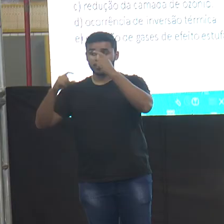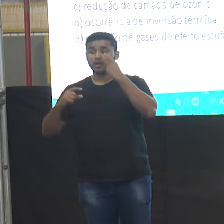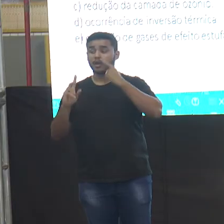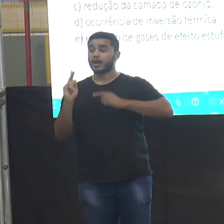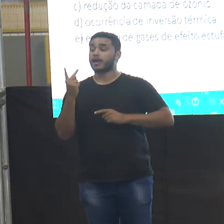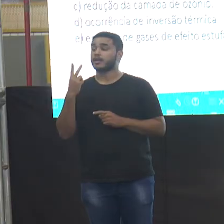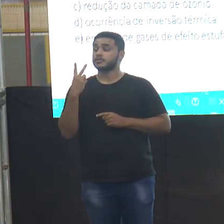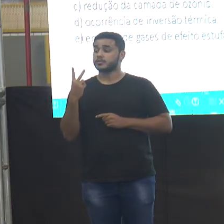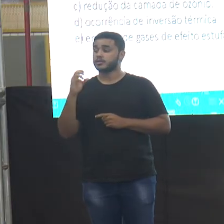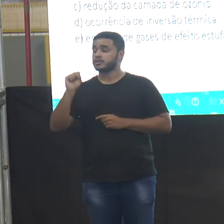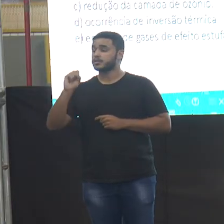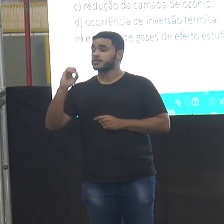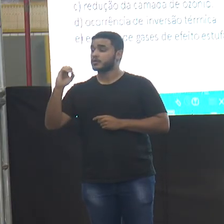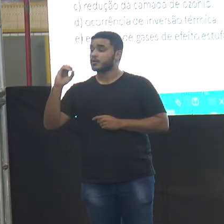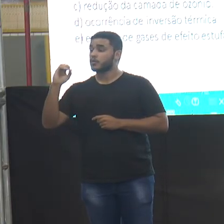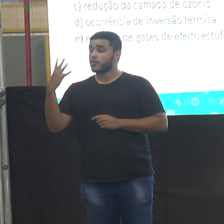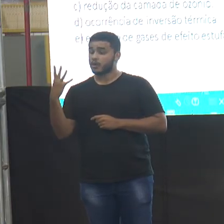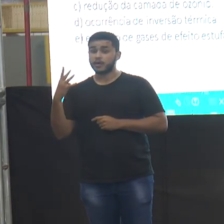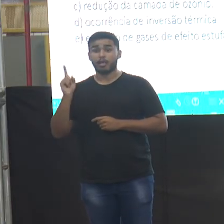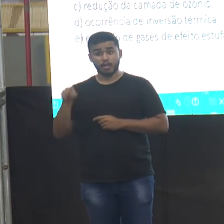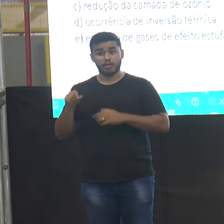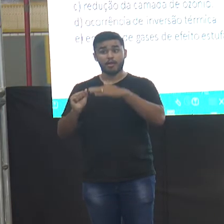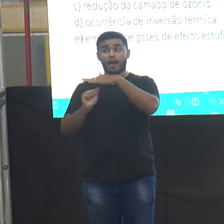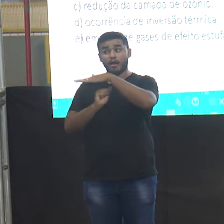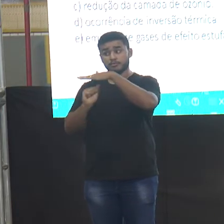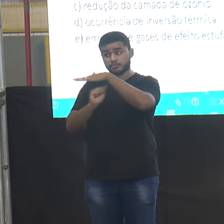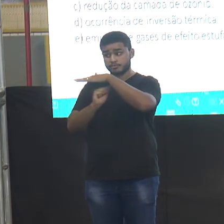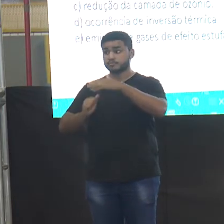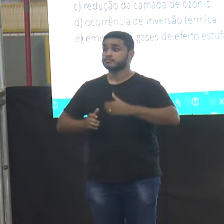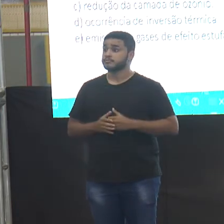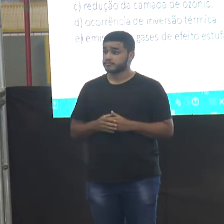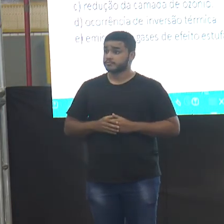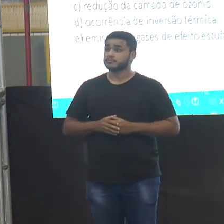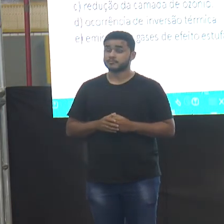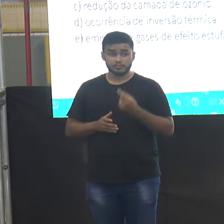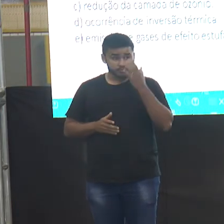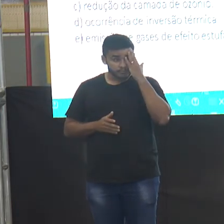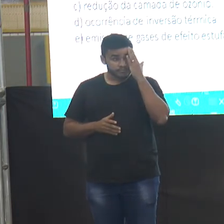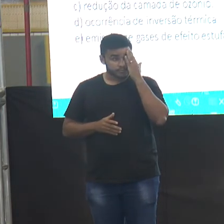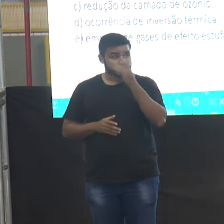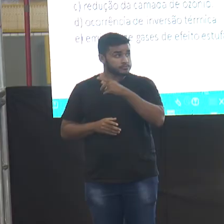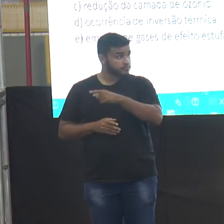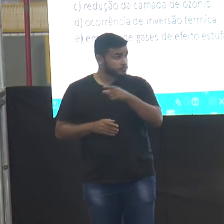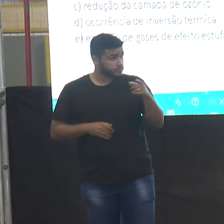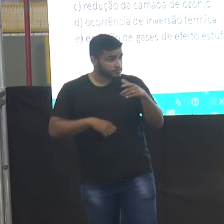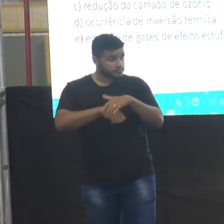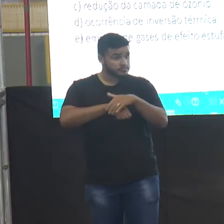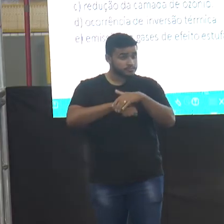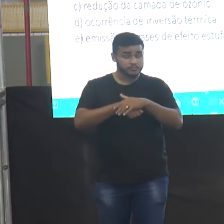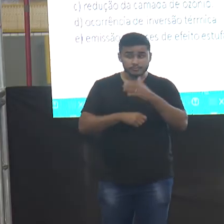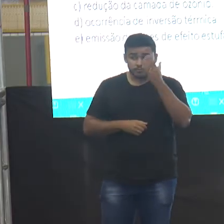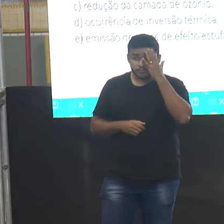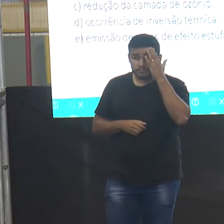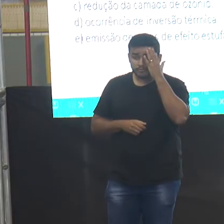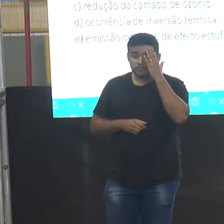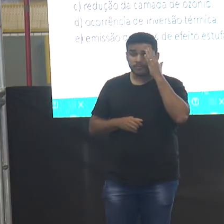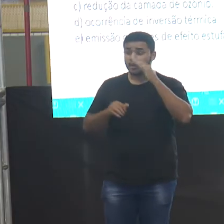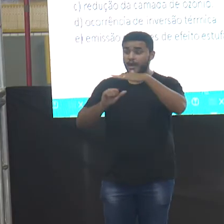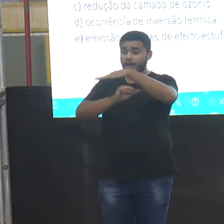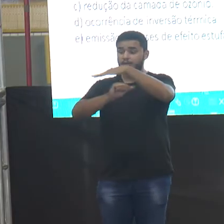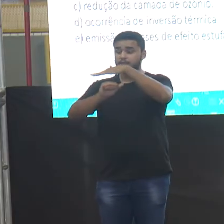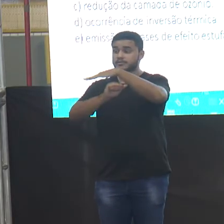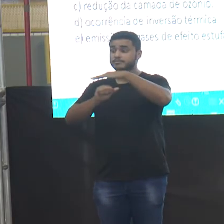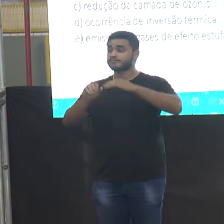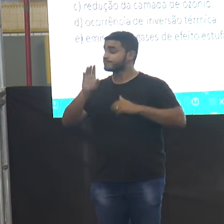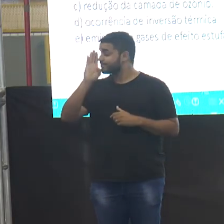H2SO4 é um ácido. É inclusive, para a gente ter na nossa cabeça, que ele é o ácido mais